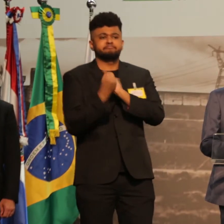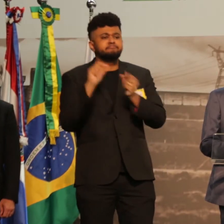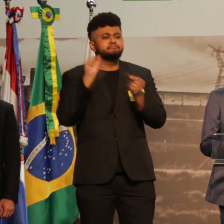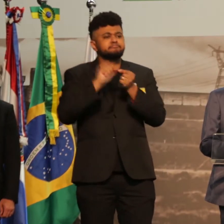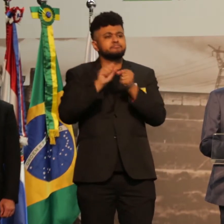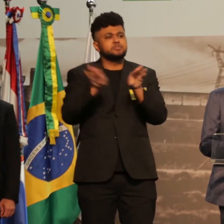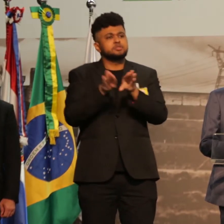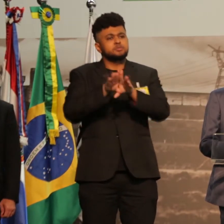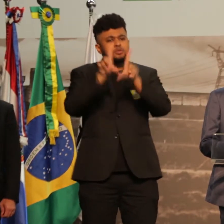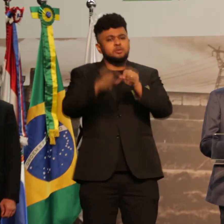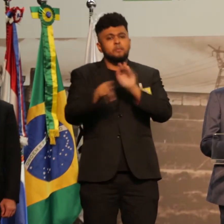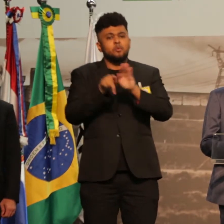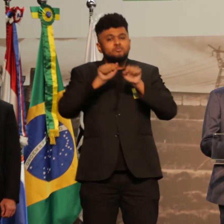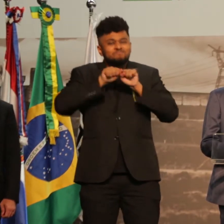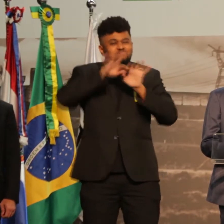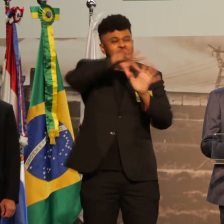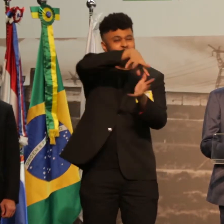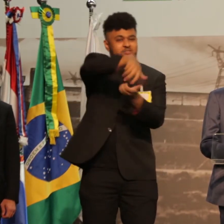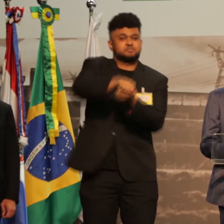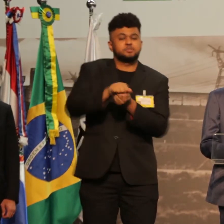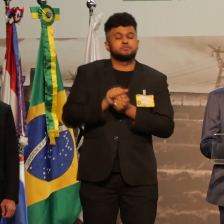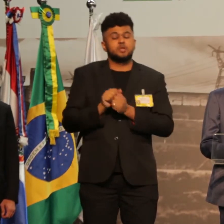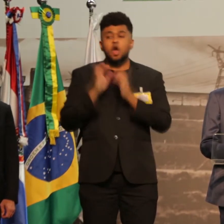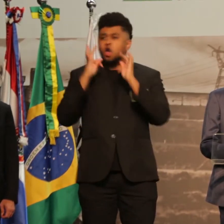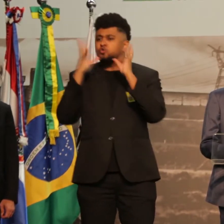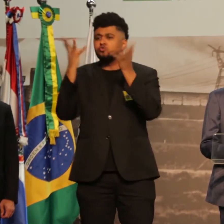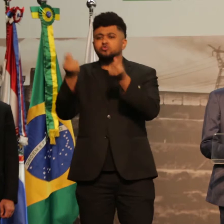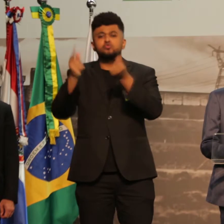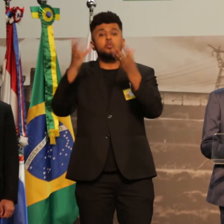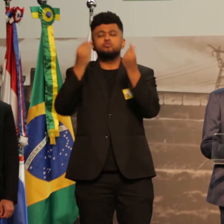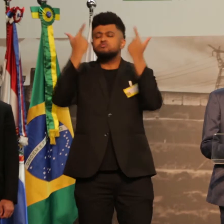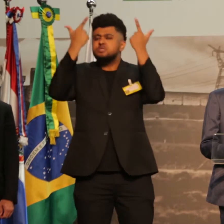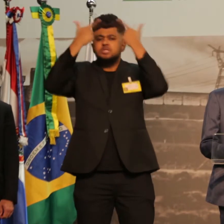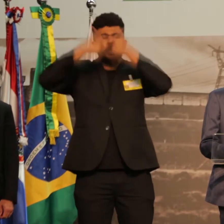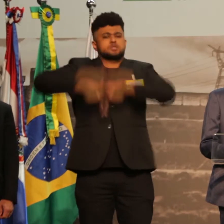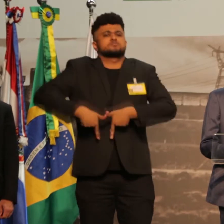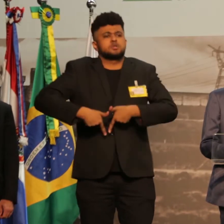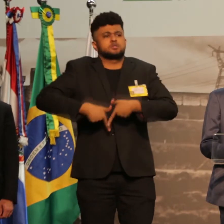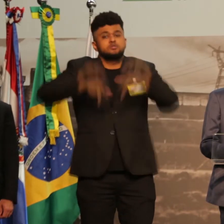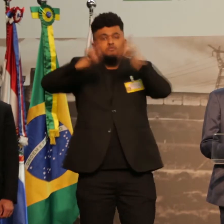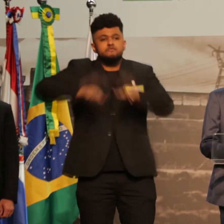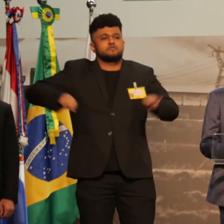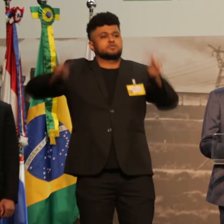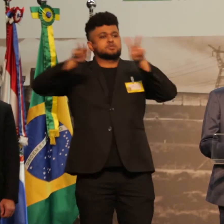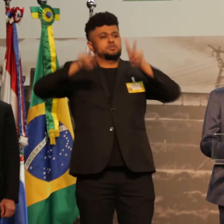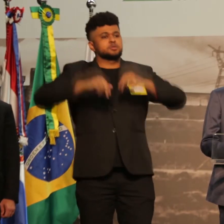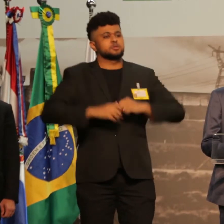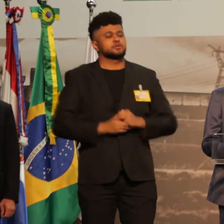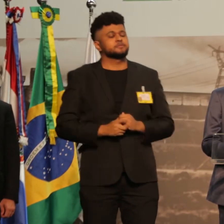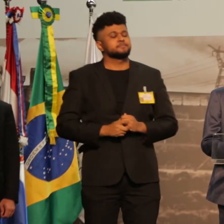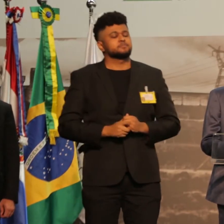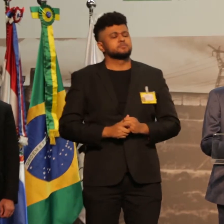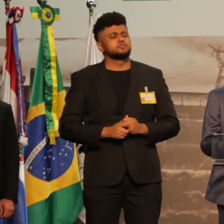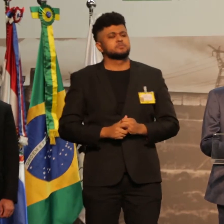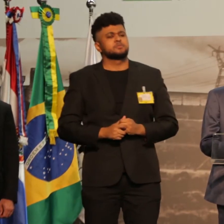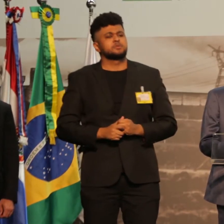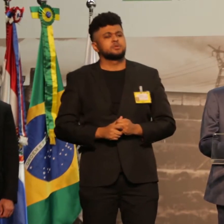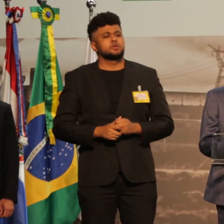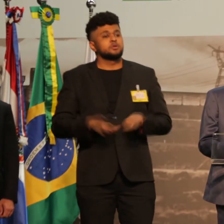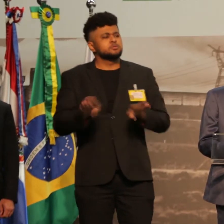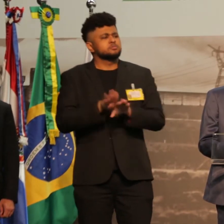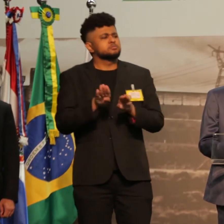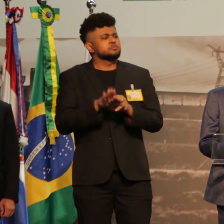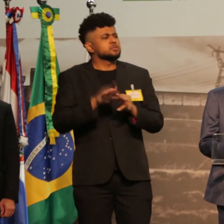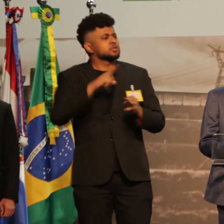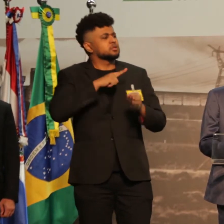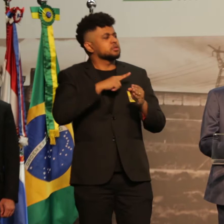mitigar os efeitos da pandemia, todos com total transparência e visibilidade. Bem, em homenagem